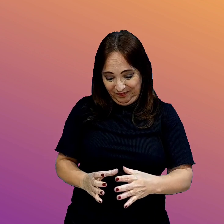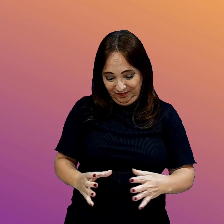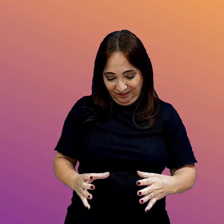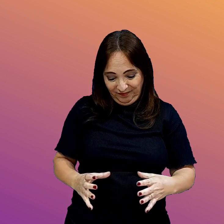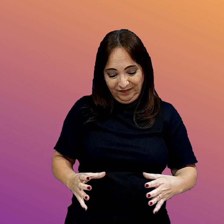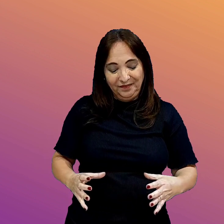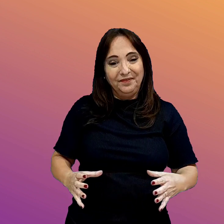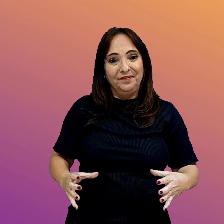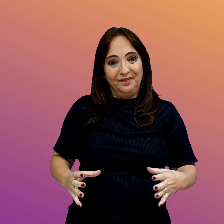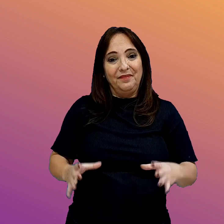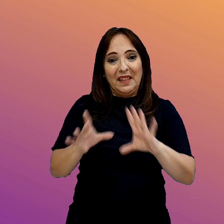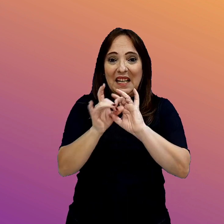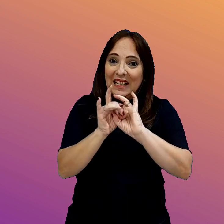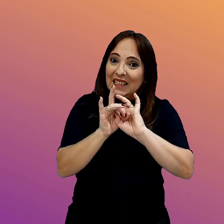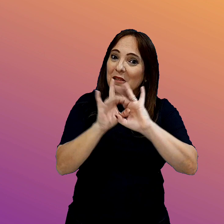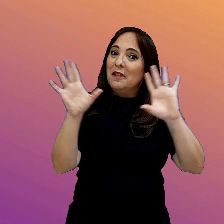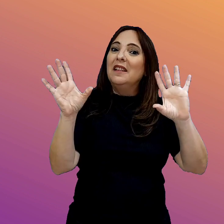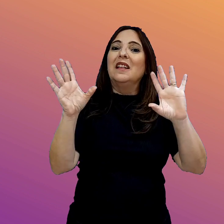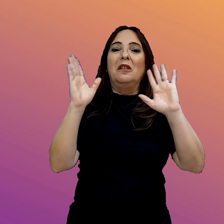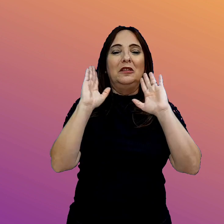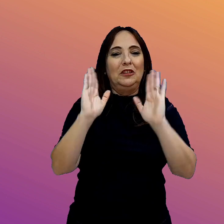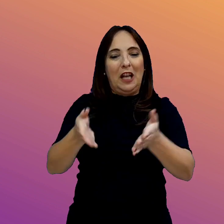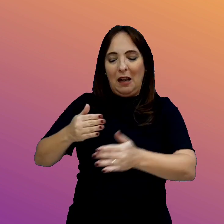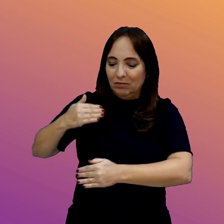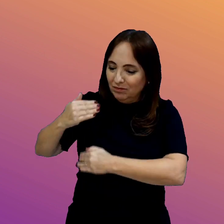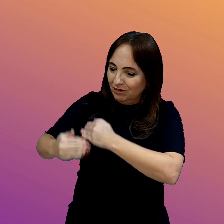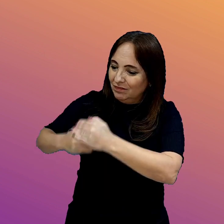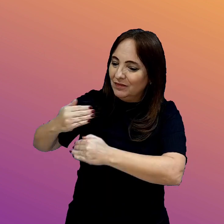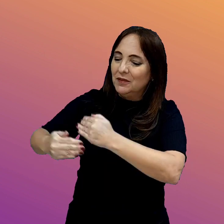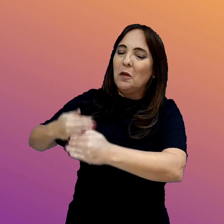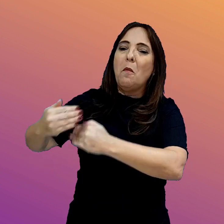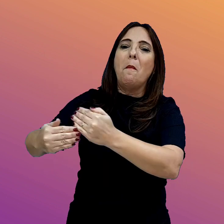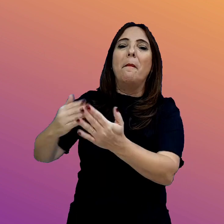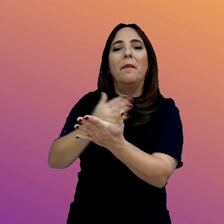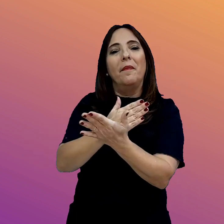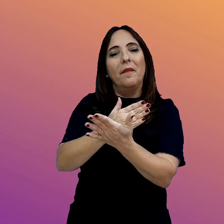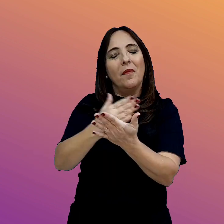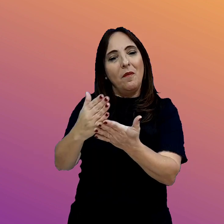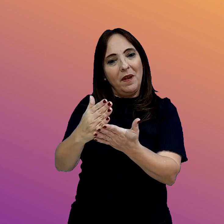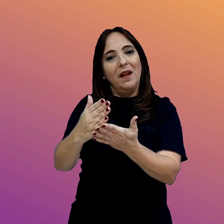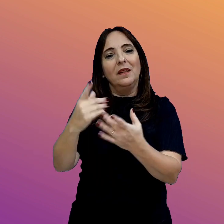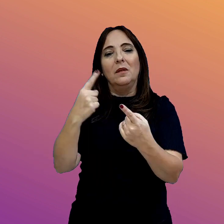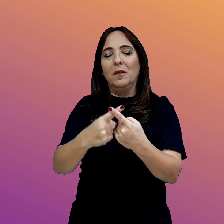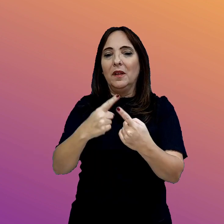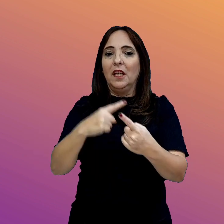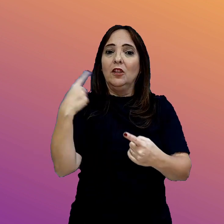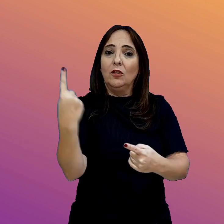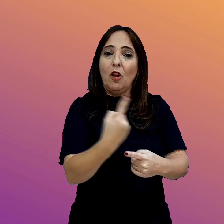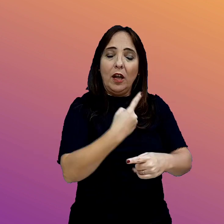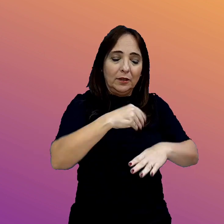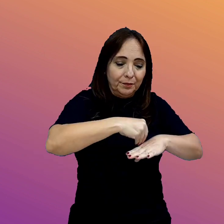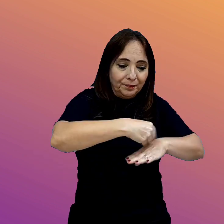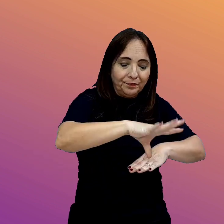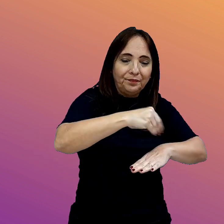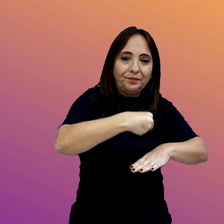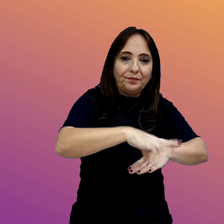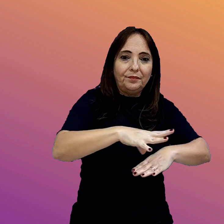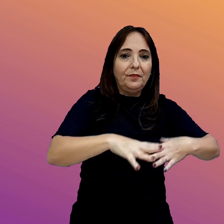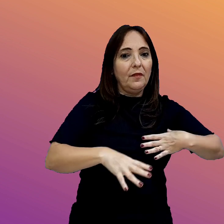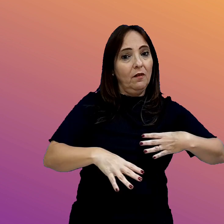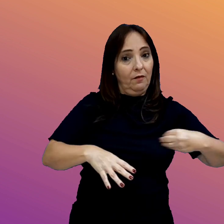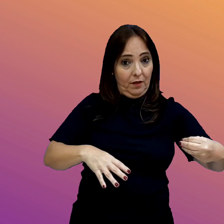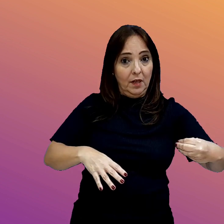liberação já começa. Já começa lá na barriga da mãe. A gente cria os filhos para a vida, para o mundo. Isso é saudável, isso é muito